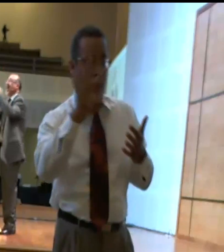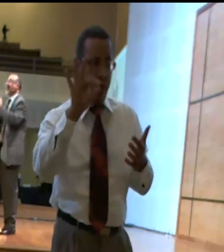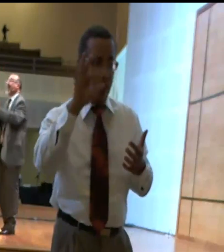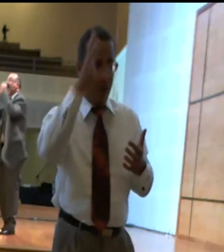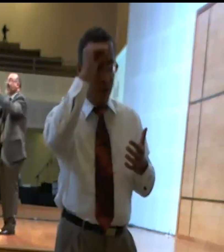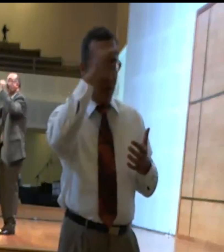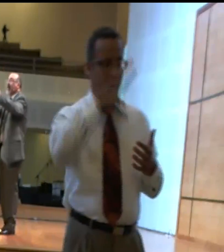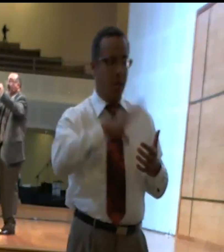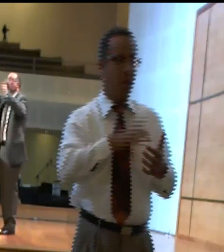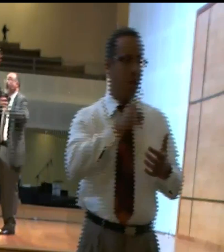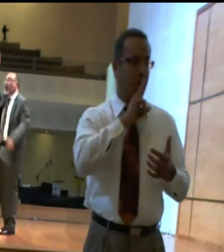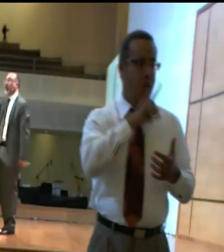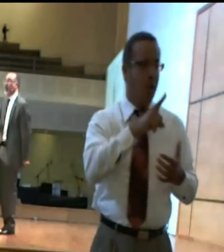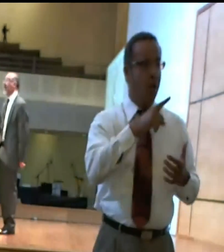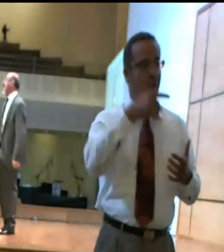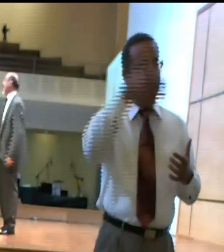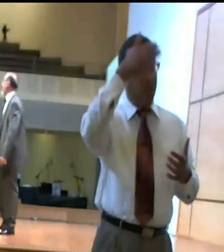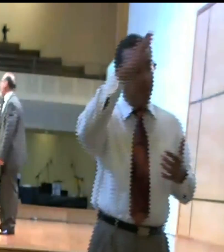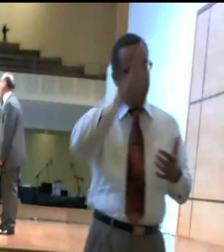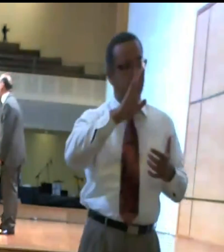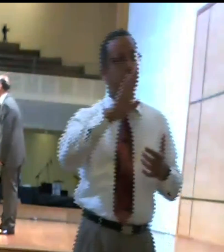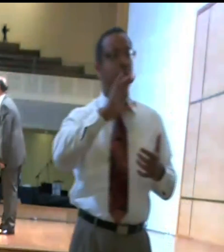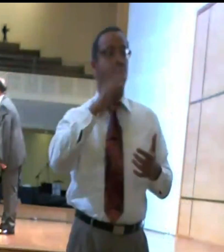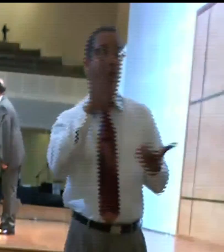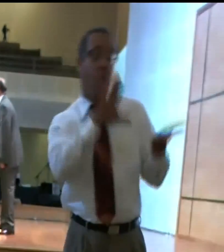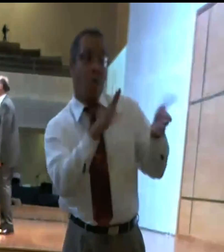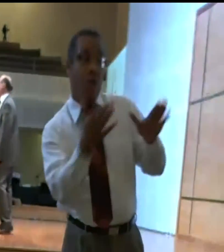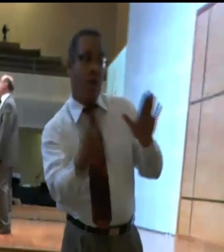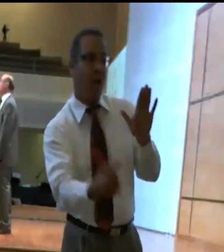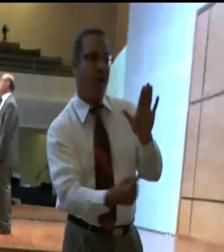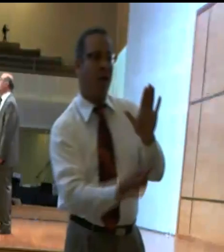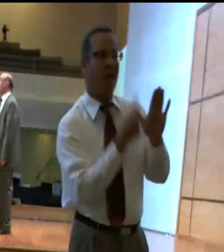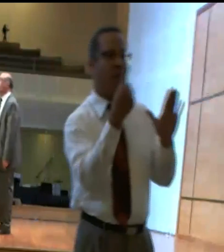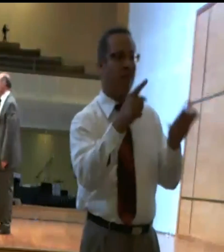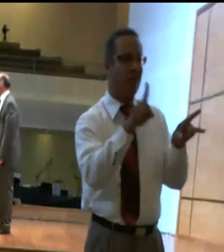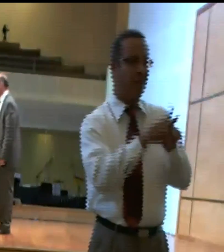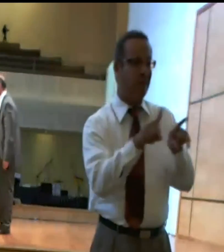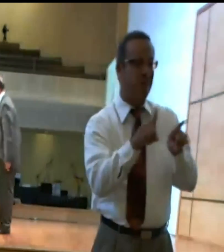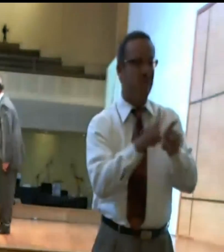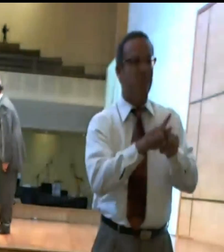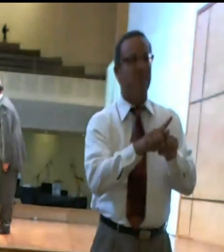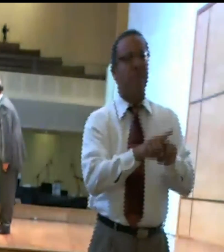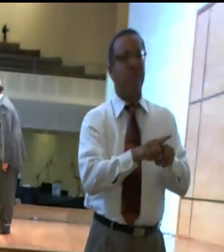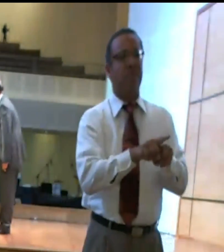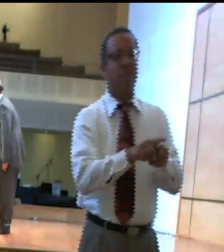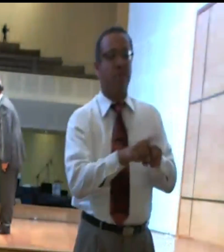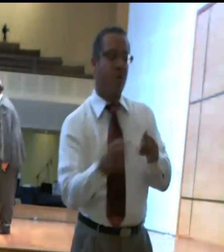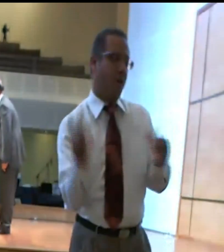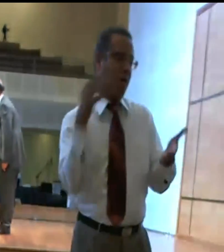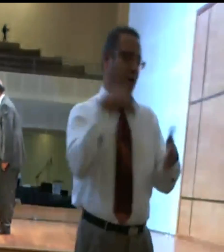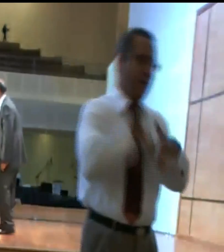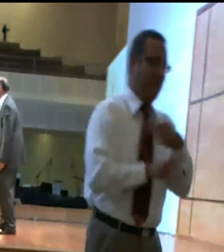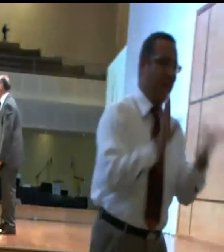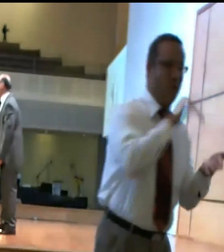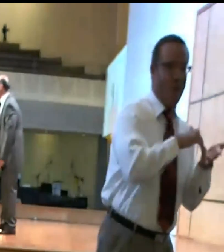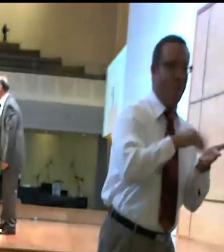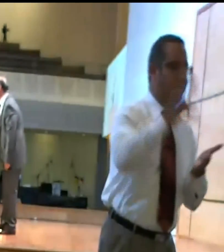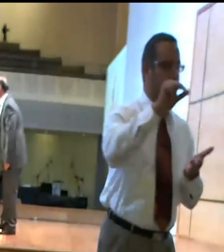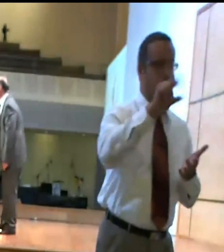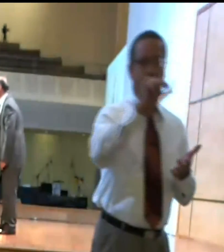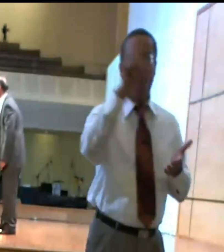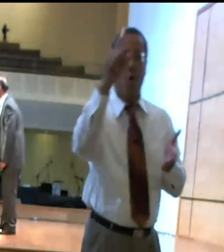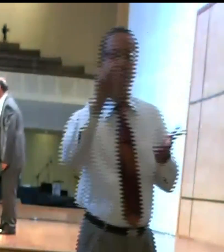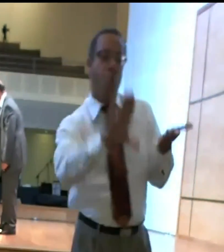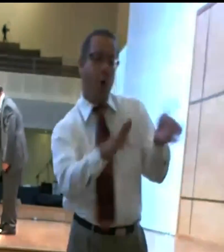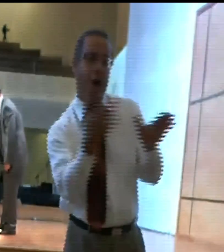hombres, está establecido por Dios que mueran una sola vez. Mi amigo, óyeme bien, no hay reencarnación. Que mueran